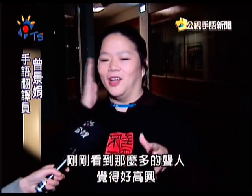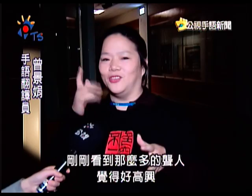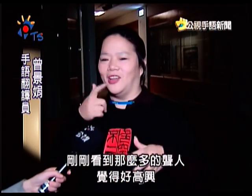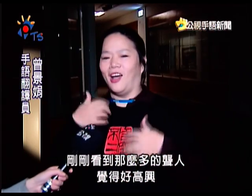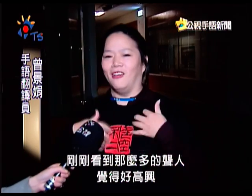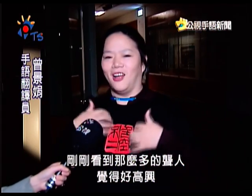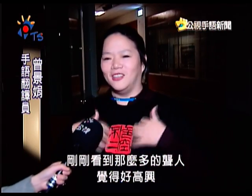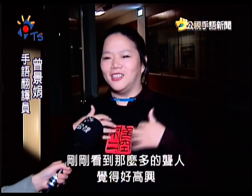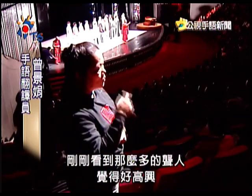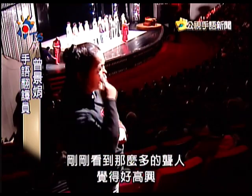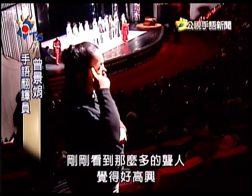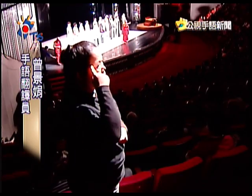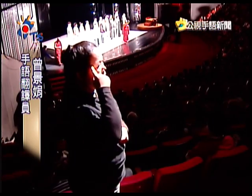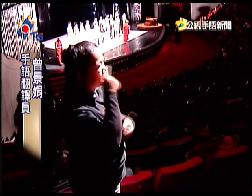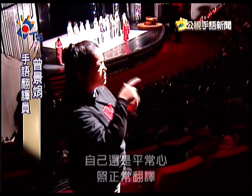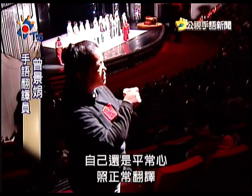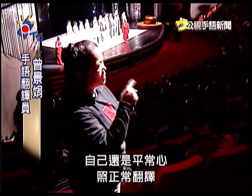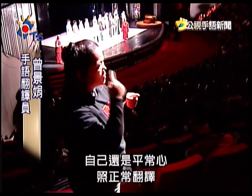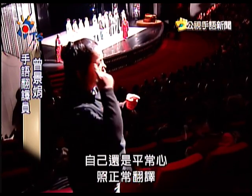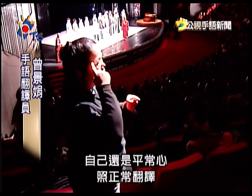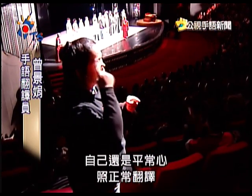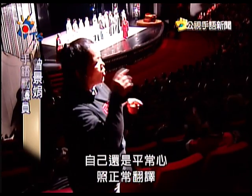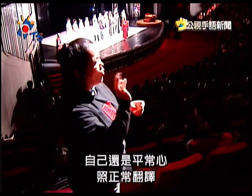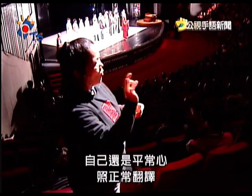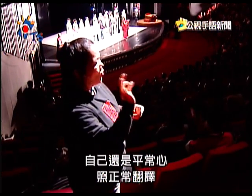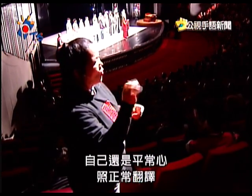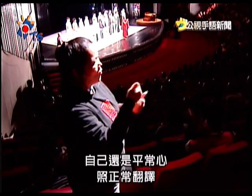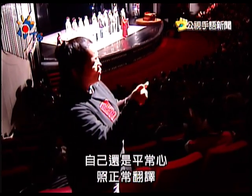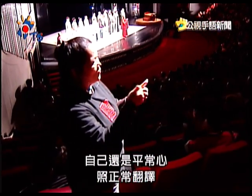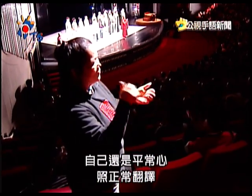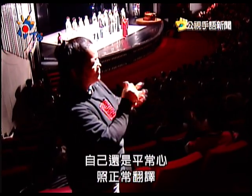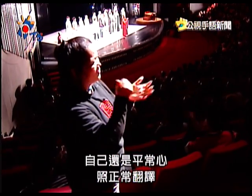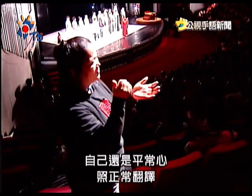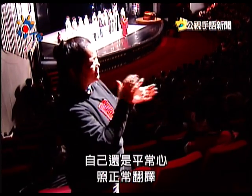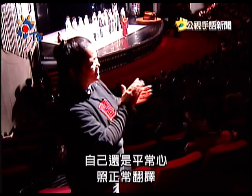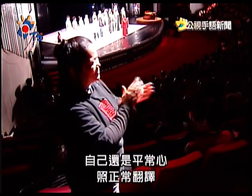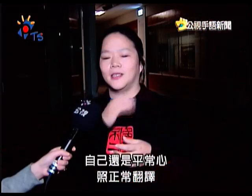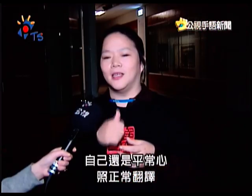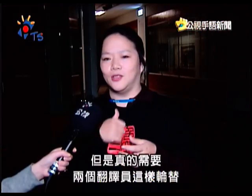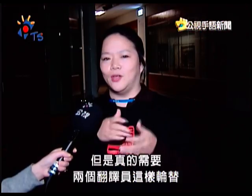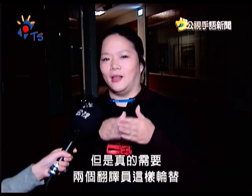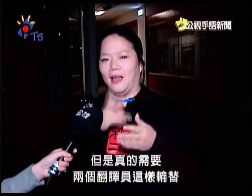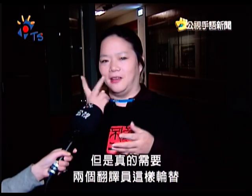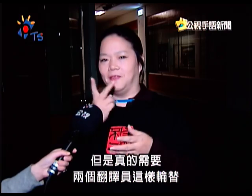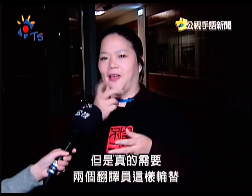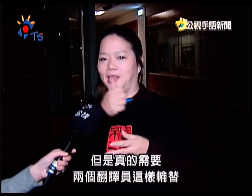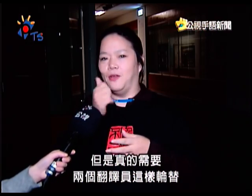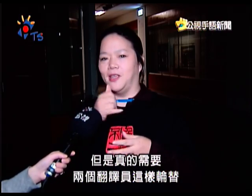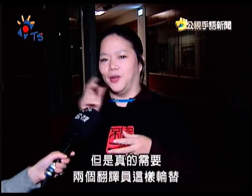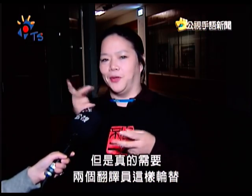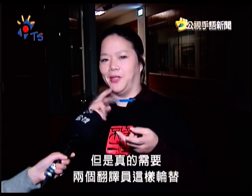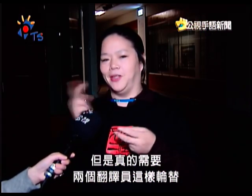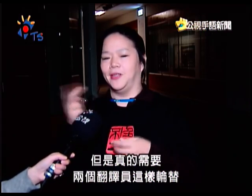觉得好高兴，但自己还是平常心啦，就是照正常这样子翻译。但是真的需要两个翻译员这样轮替这样